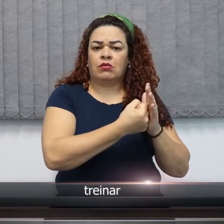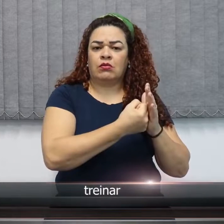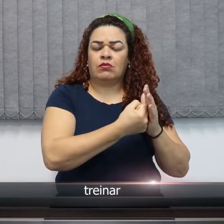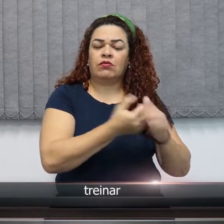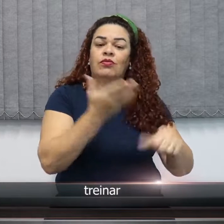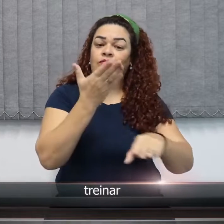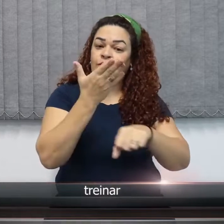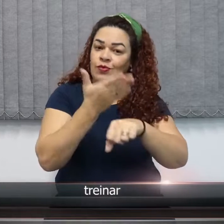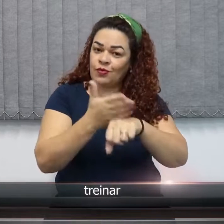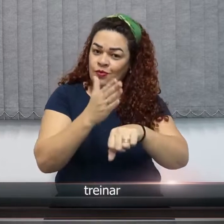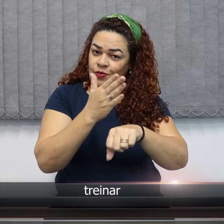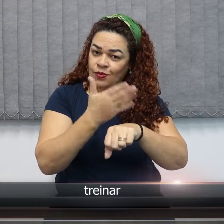treinar,